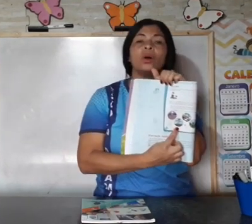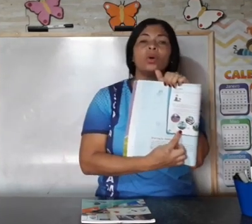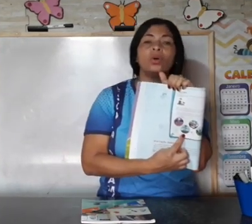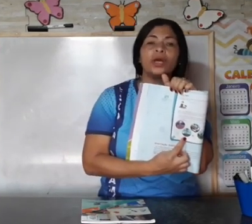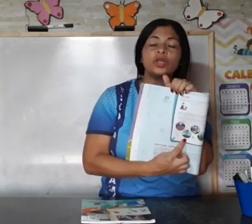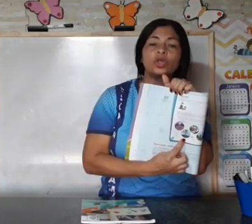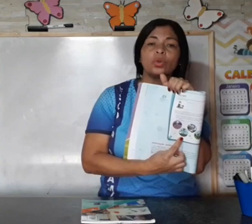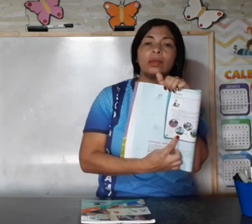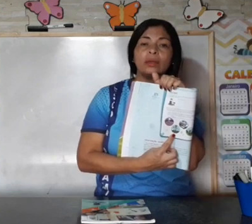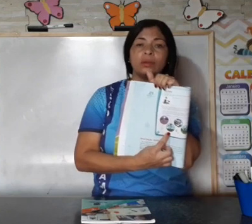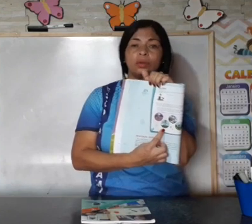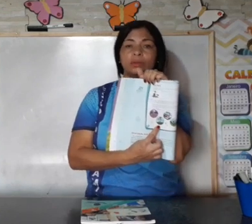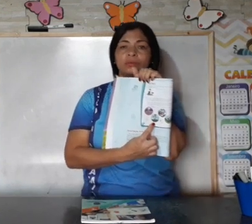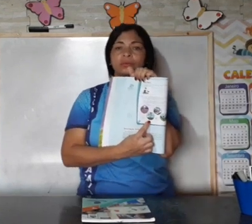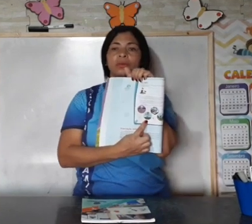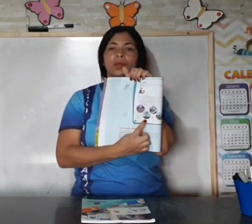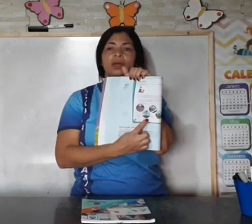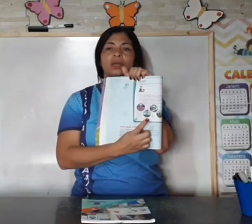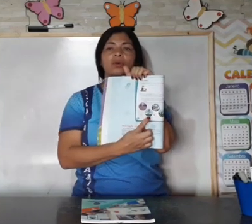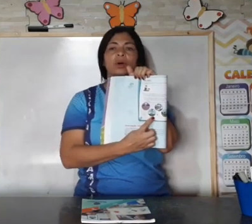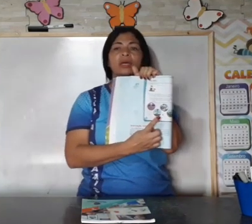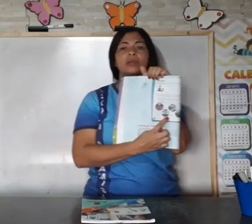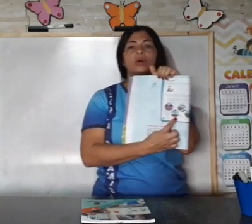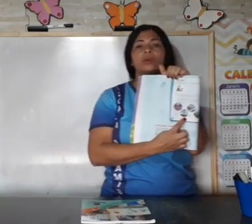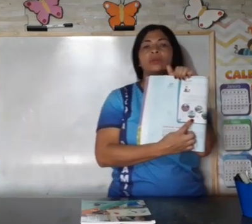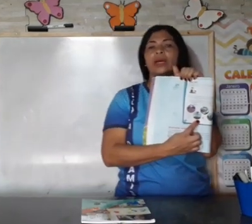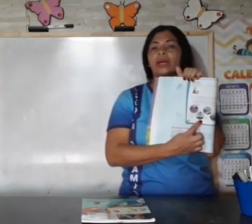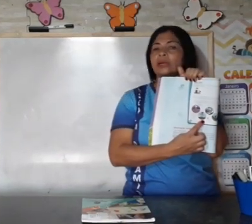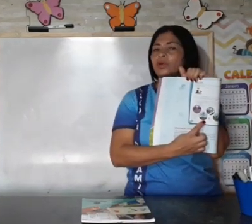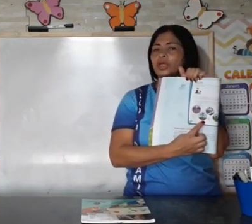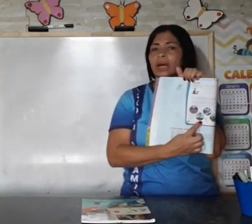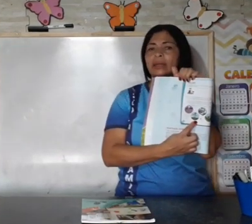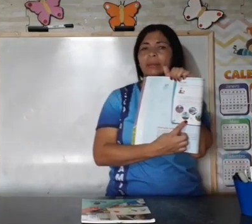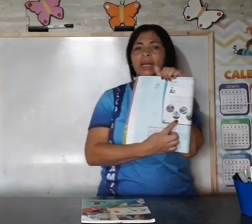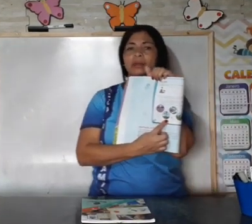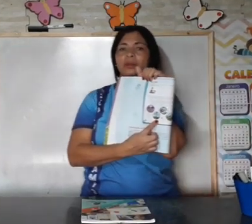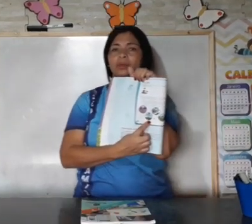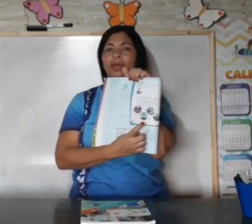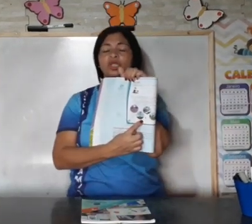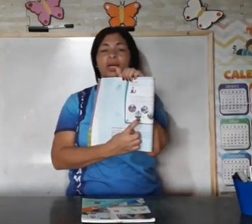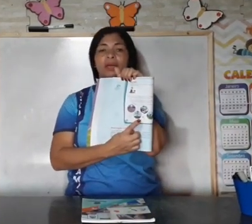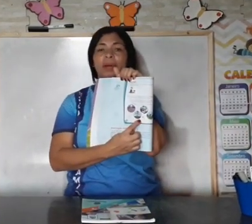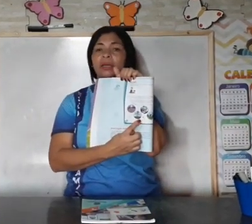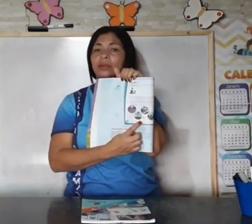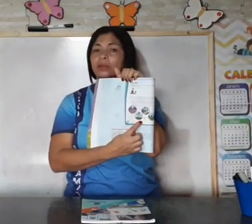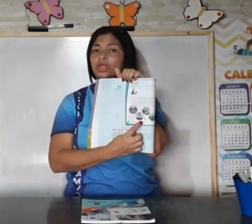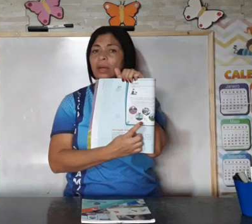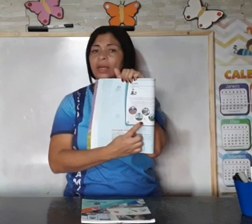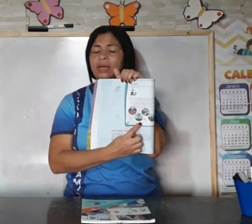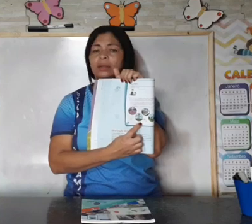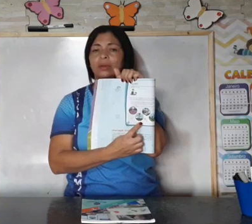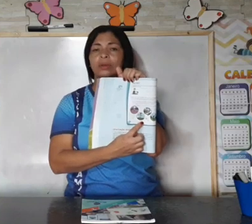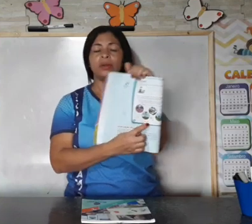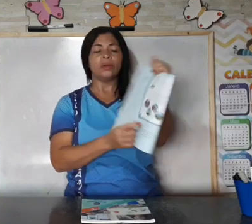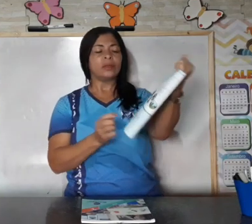ou estudando. Então, olha só. Ela não está trabalhando. Ela está trabalhando. Ela não está brincando.